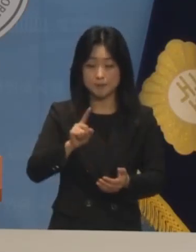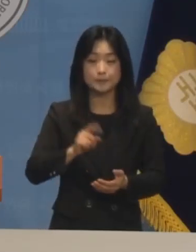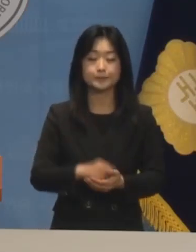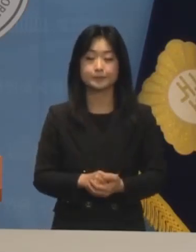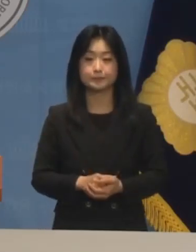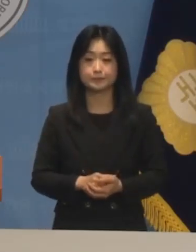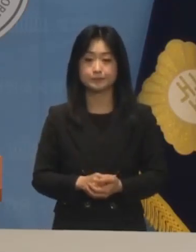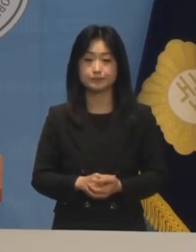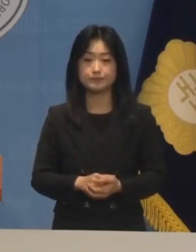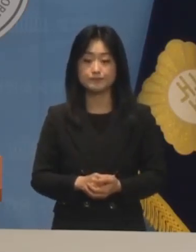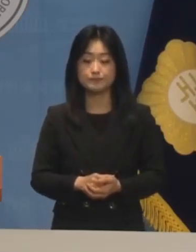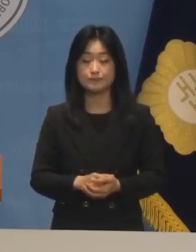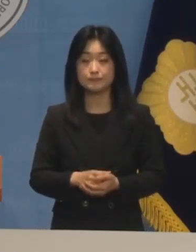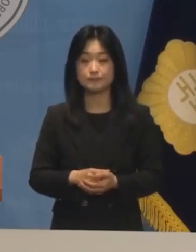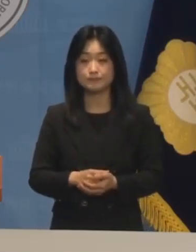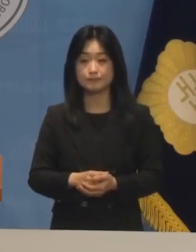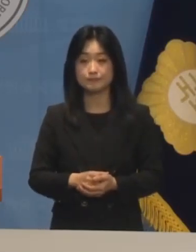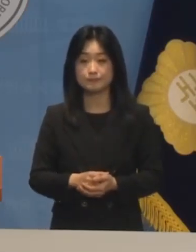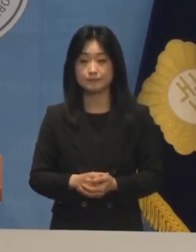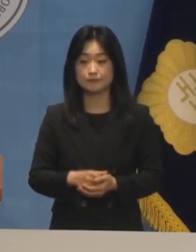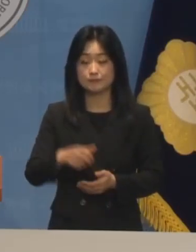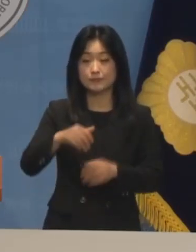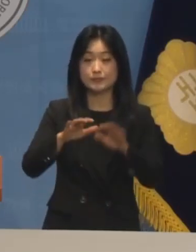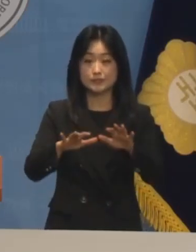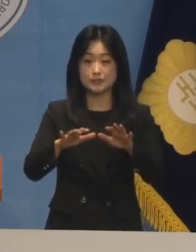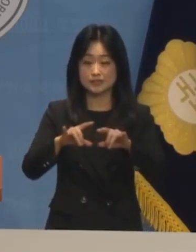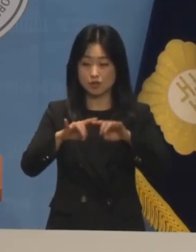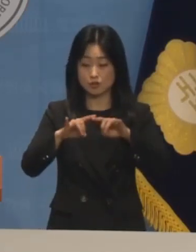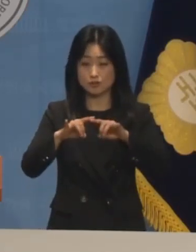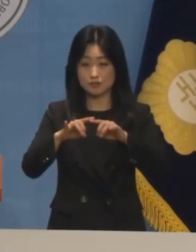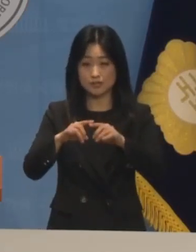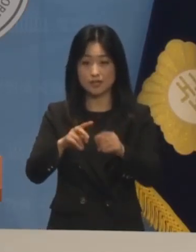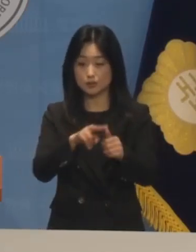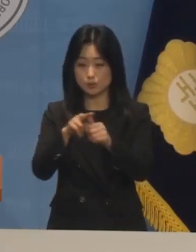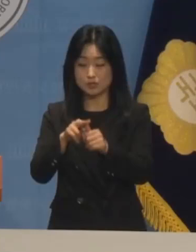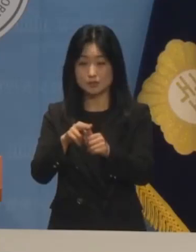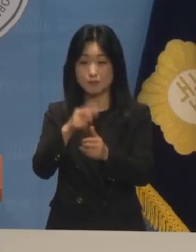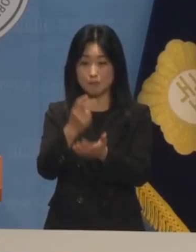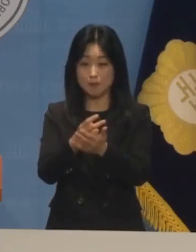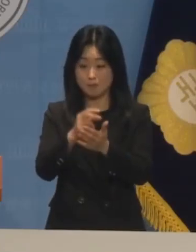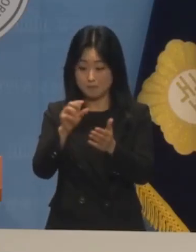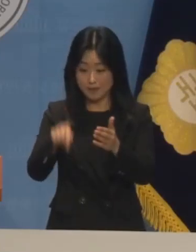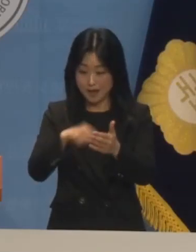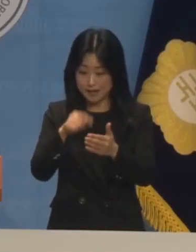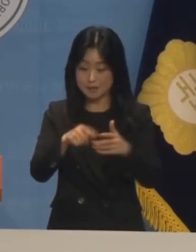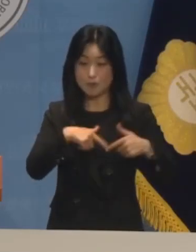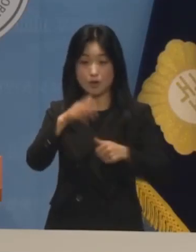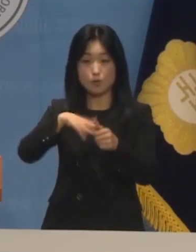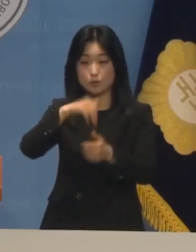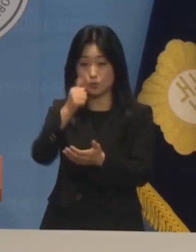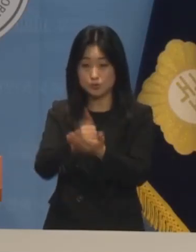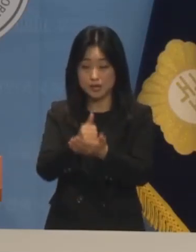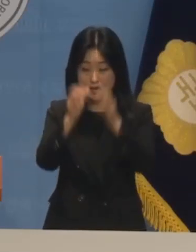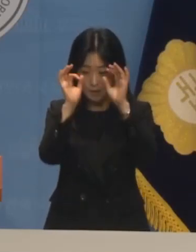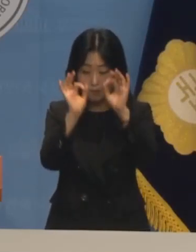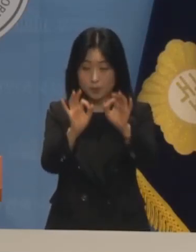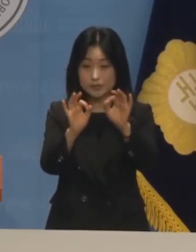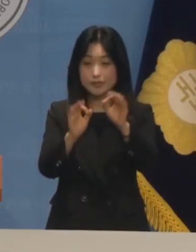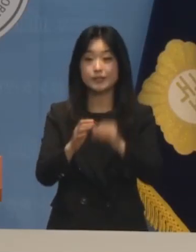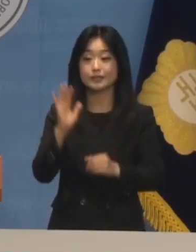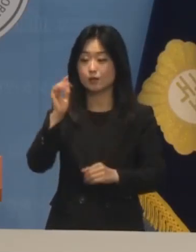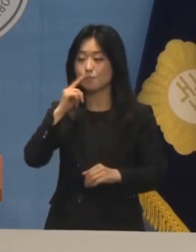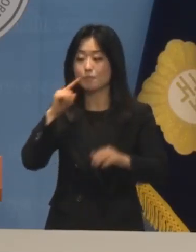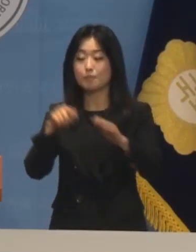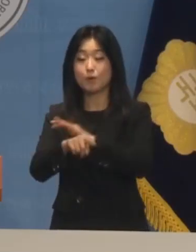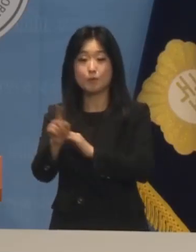이의 점에서 살펴본 바와 같이 정통망법상 명예훼손죄의 경우 검찰청법과 대통령령에 따라 검사의